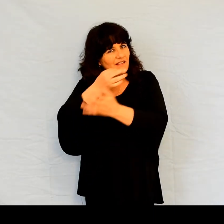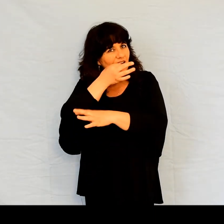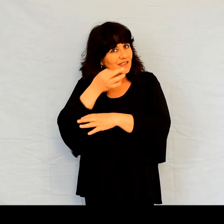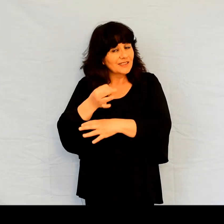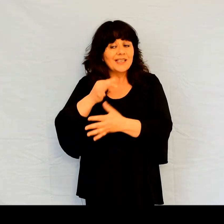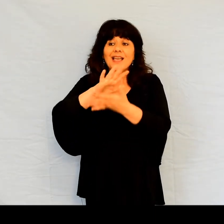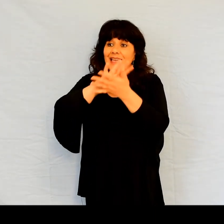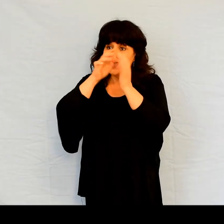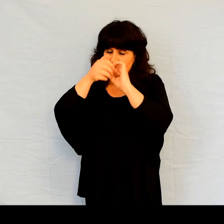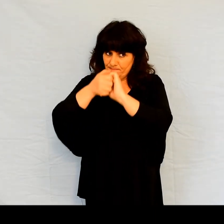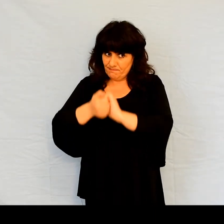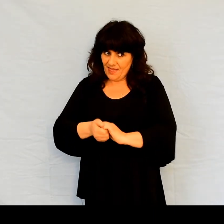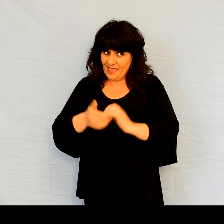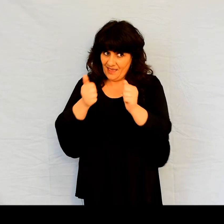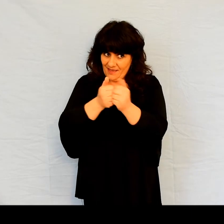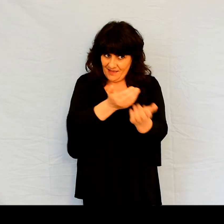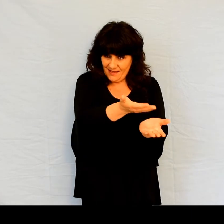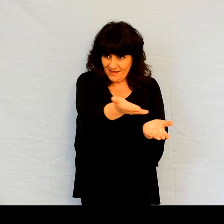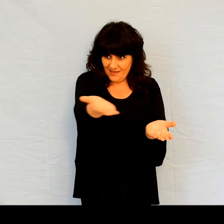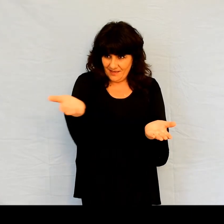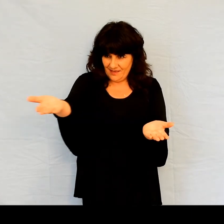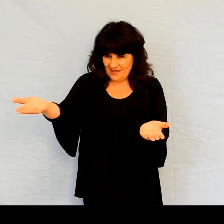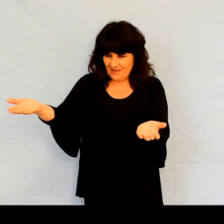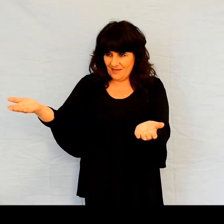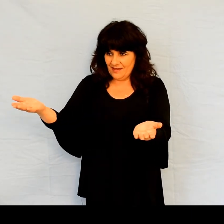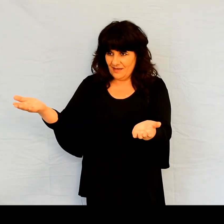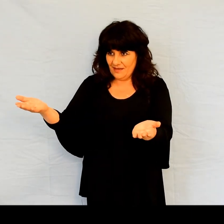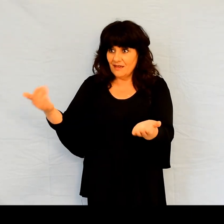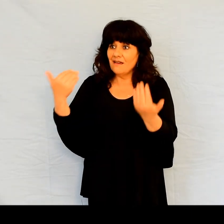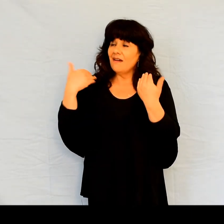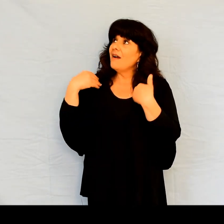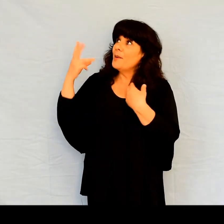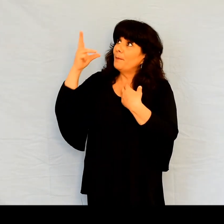De même que le Père m'a envoyé, moi aussi je vous envoie.